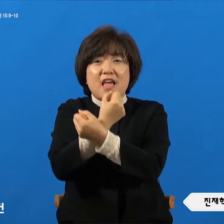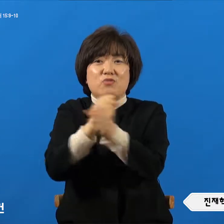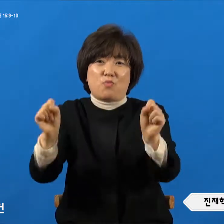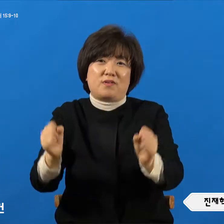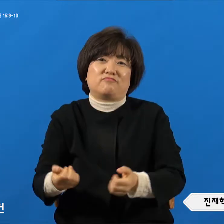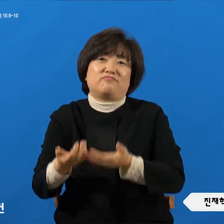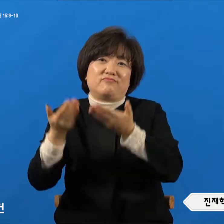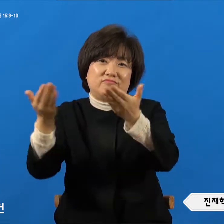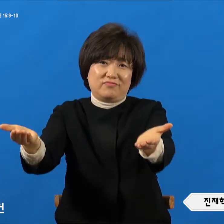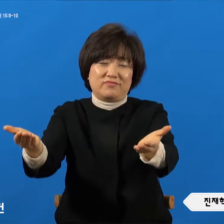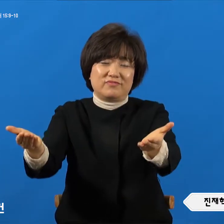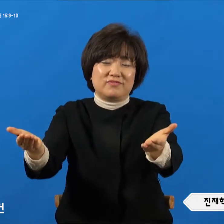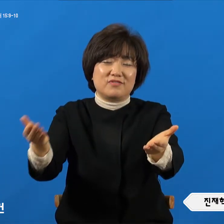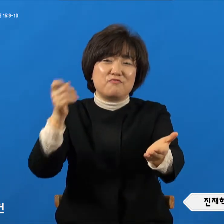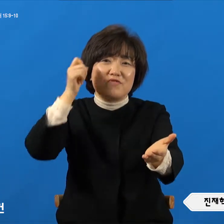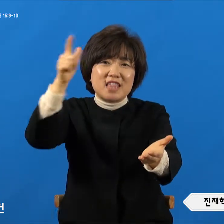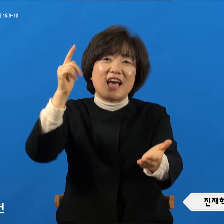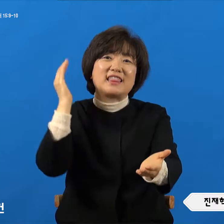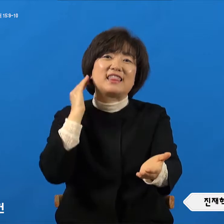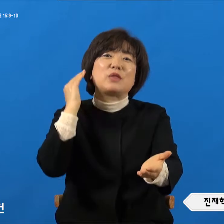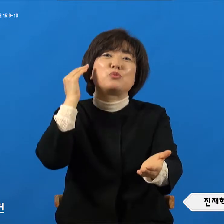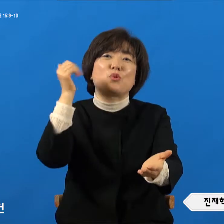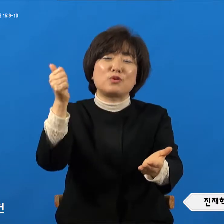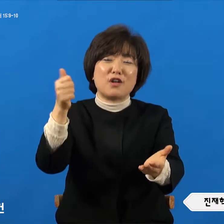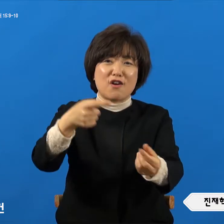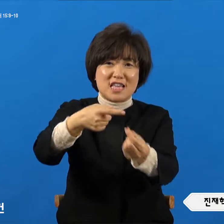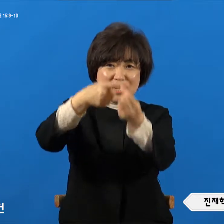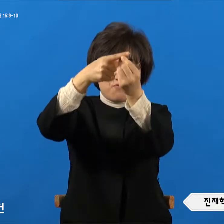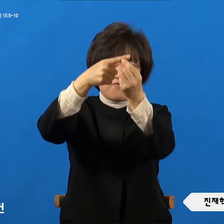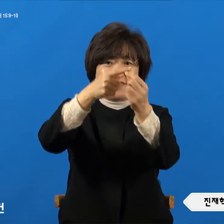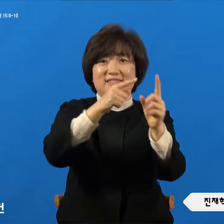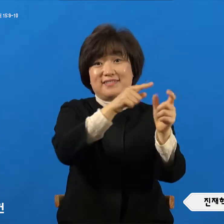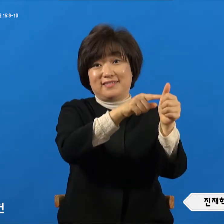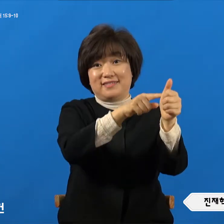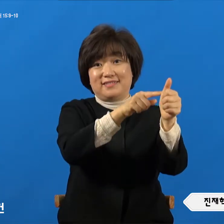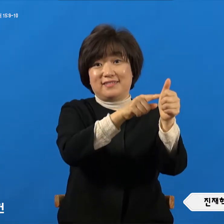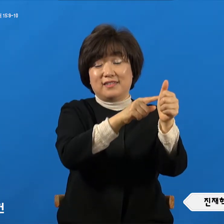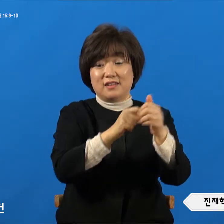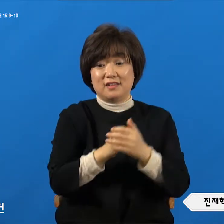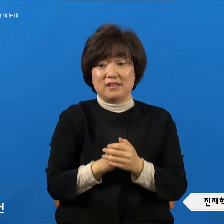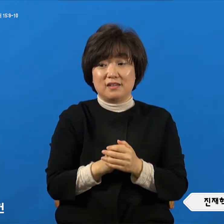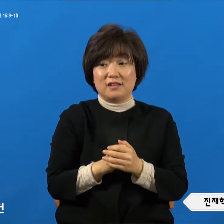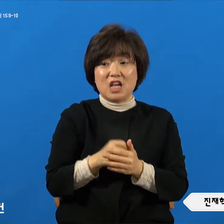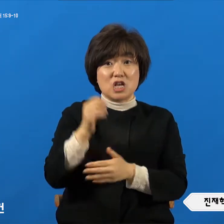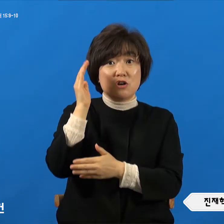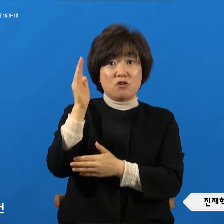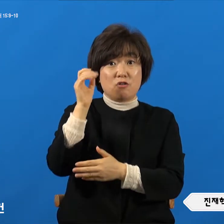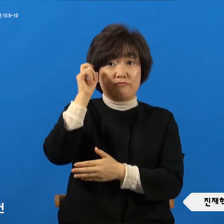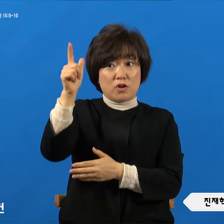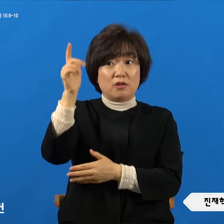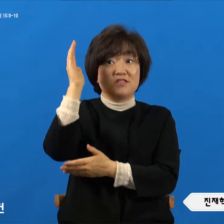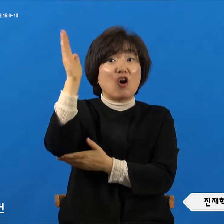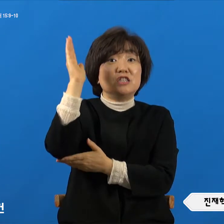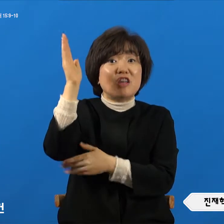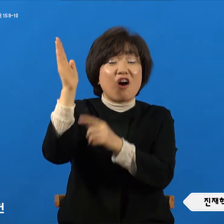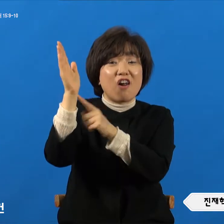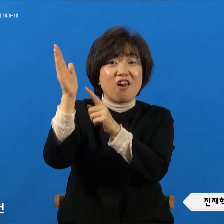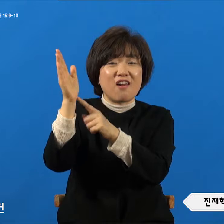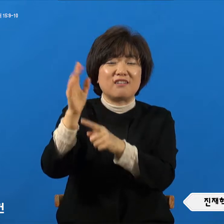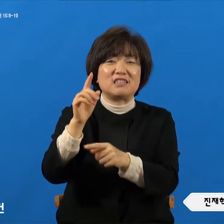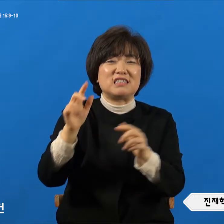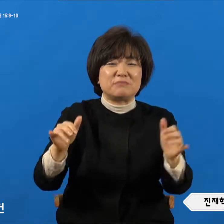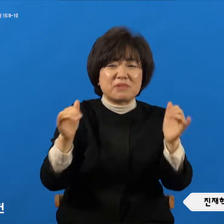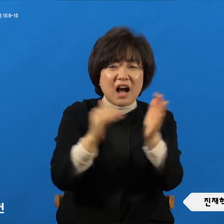항상 넘버원으로 꼽힙니다. 게이드스버그에서 했던 그 위대한 연설이 지금도 가장